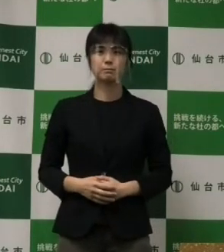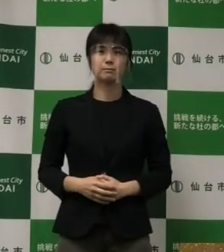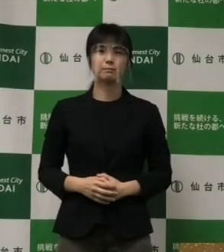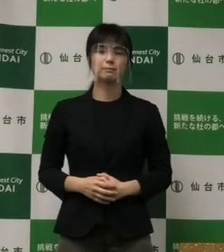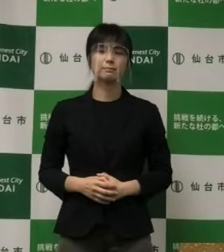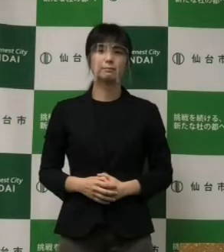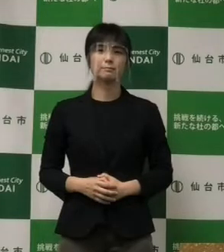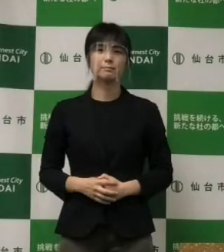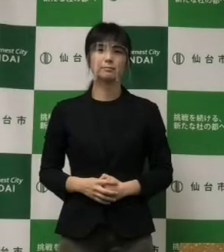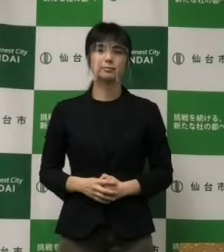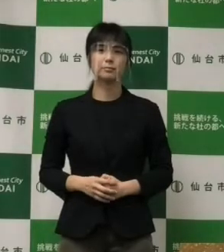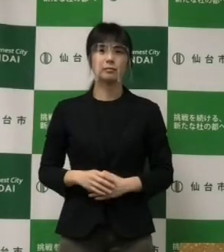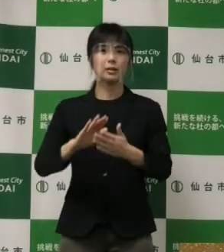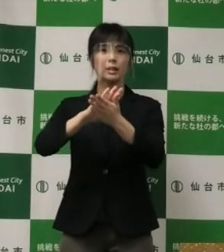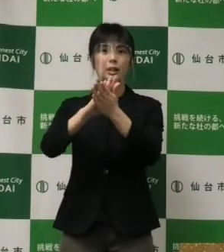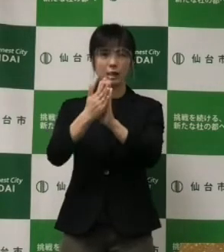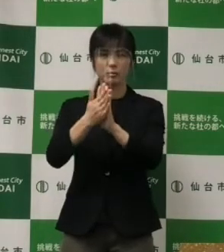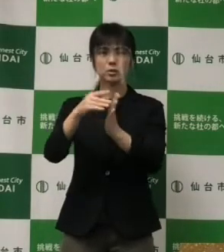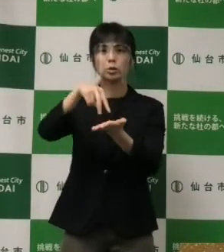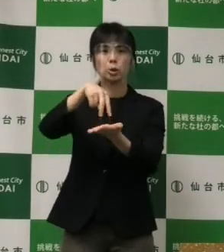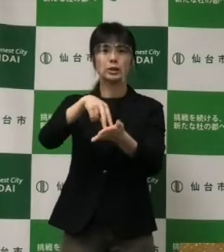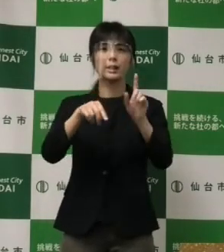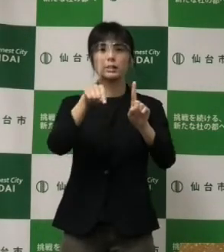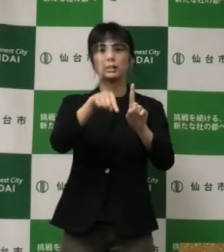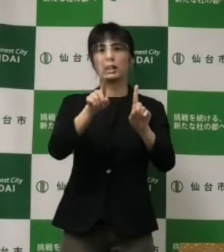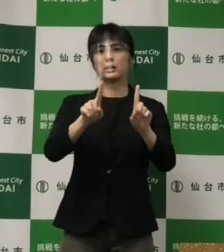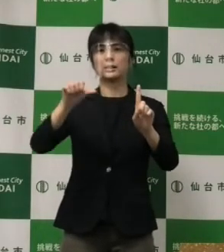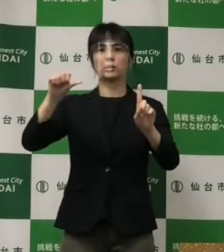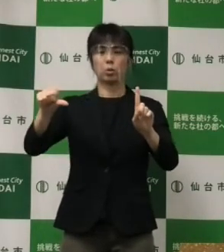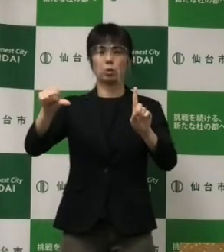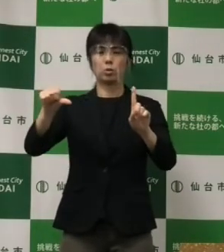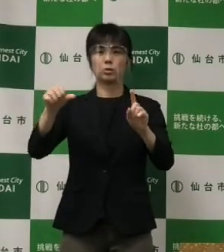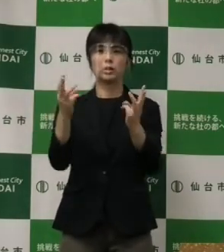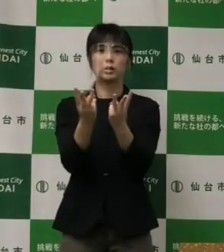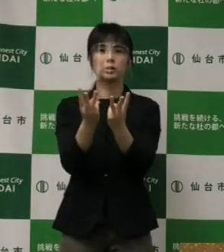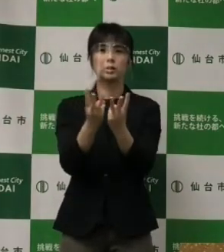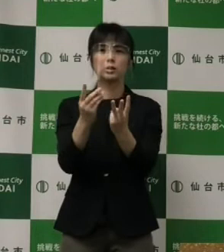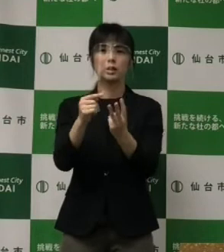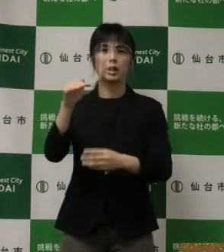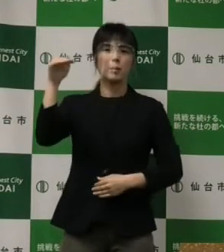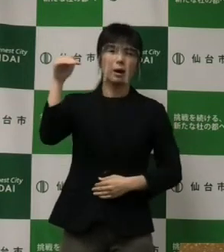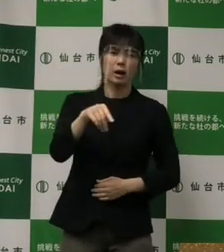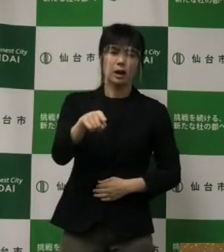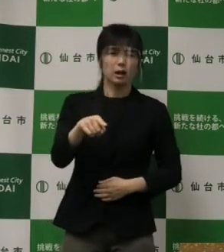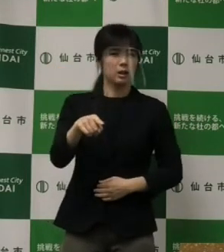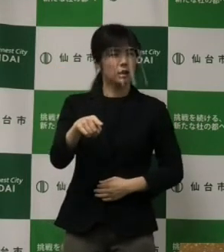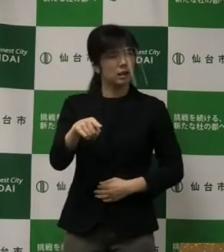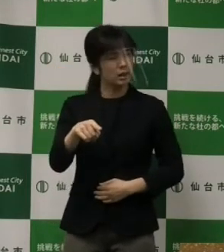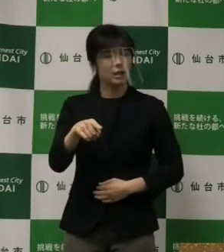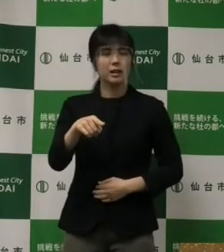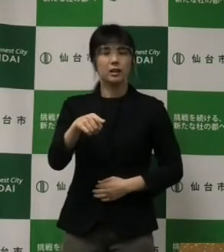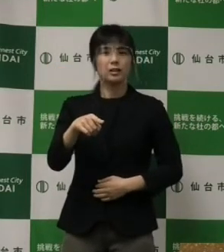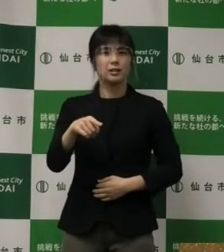県の 1.15 という数字にはやはり少し驚きを持って、そうかというふうに思って